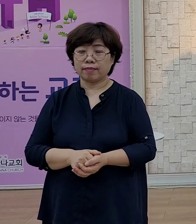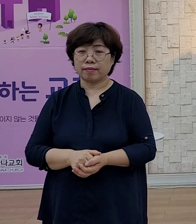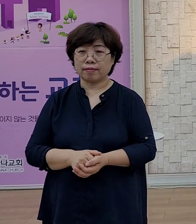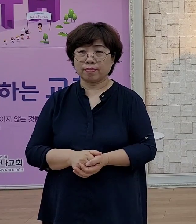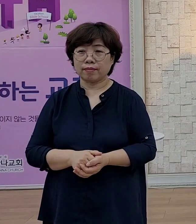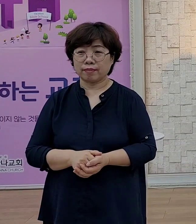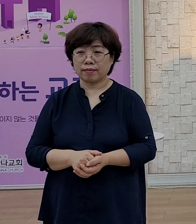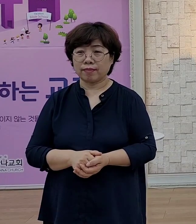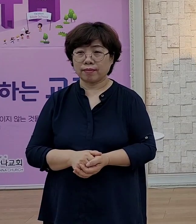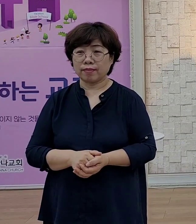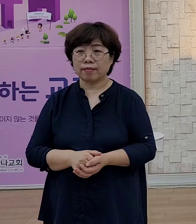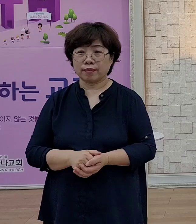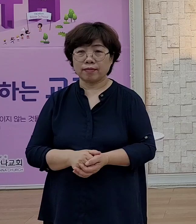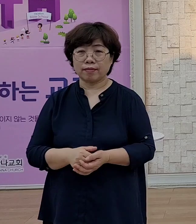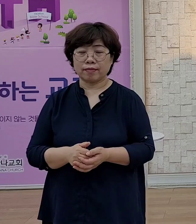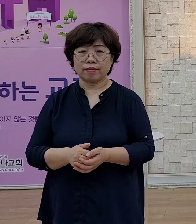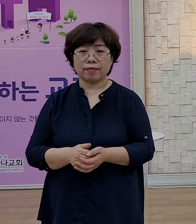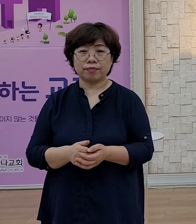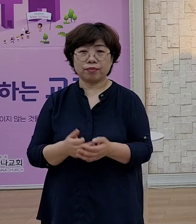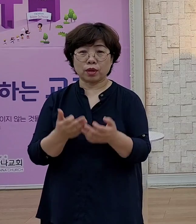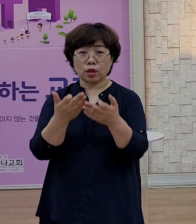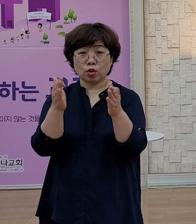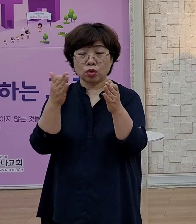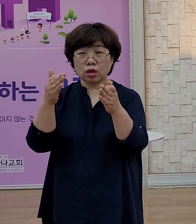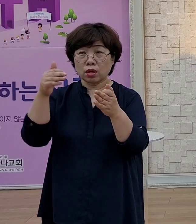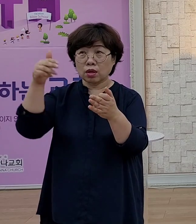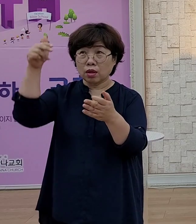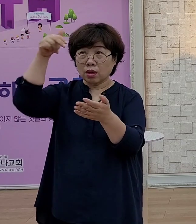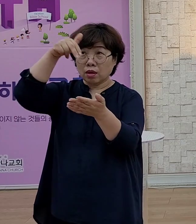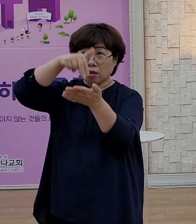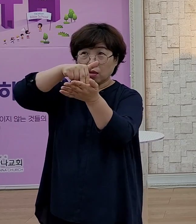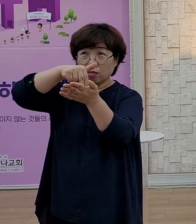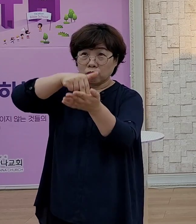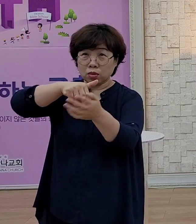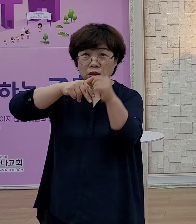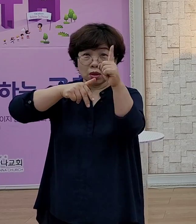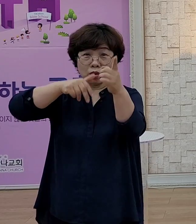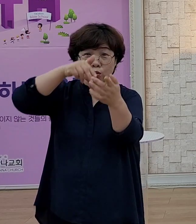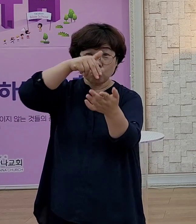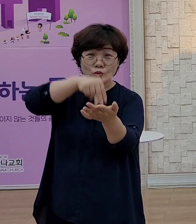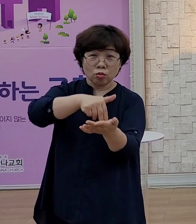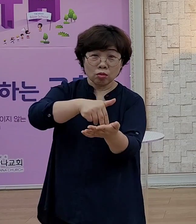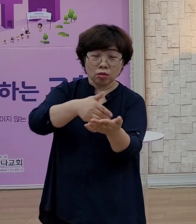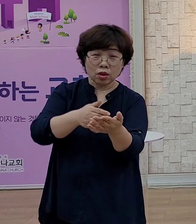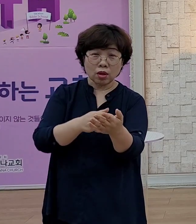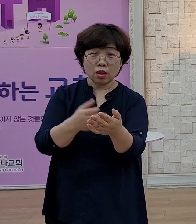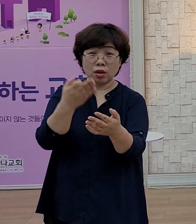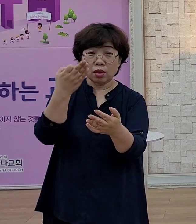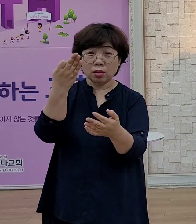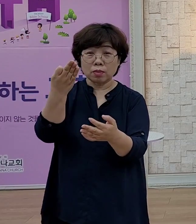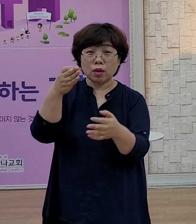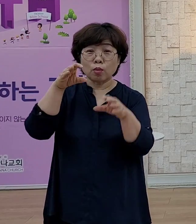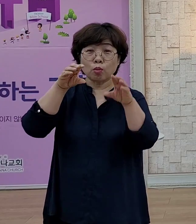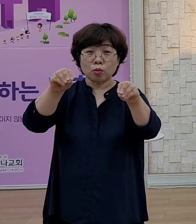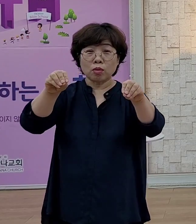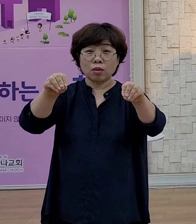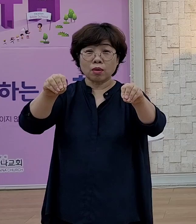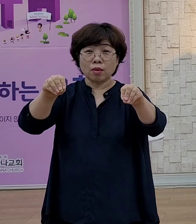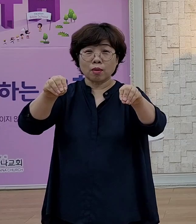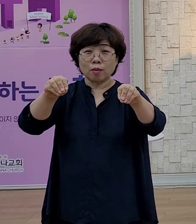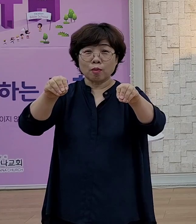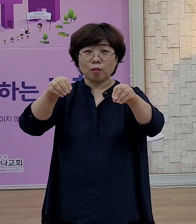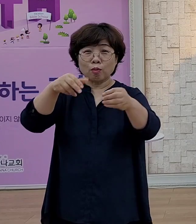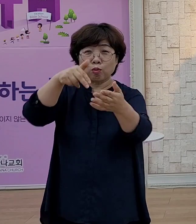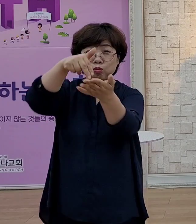이제 맞춰서 이제 엘리베이터를 누르고 1층 눌렀죠. 근데 갑자기 14층에 서더래요. 근데 막